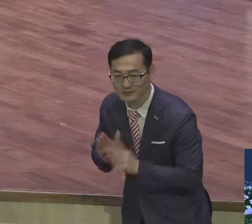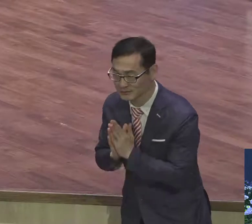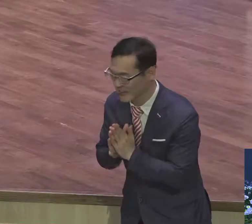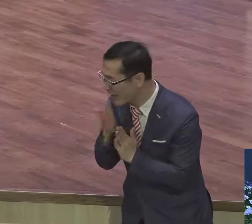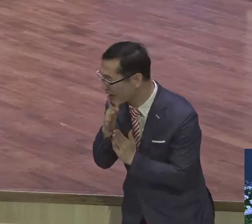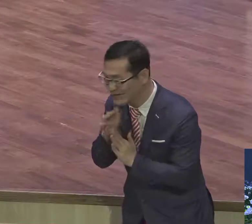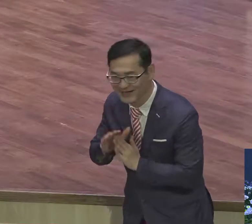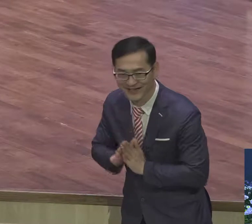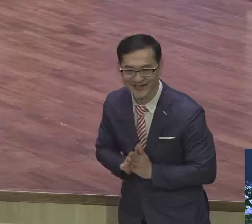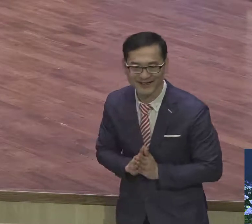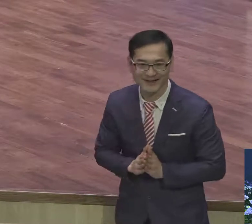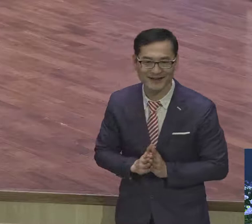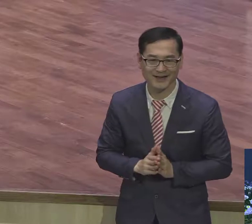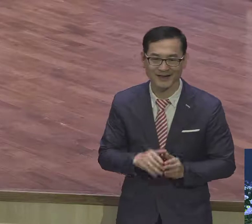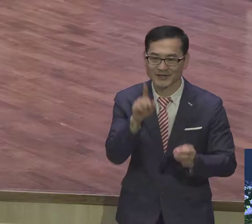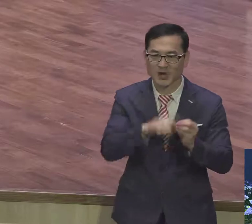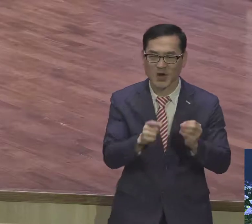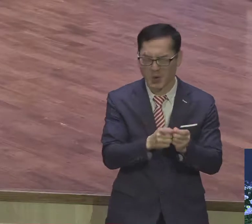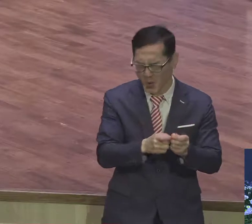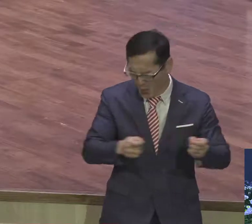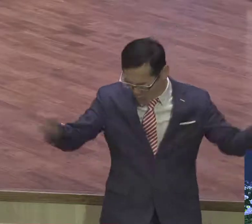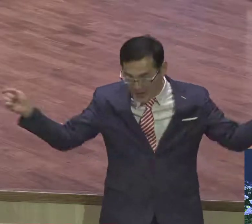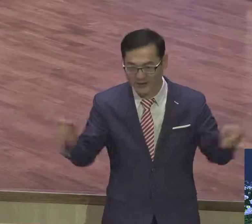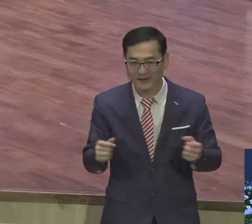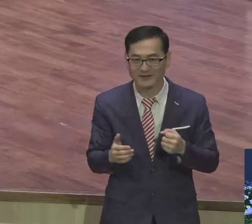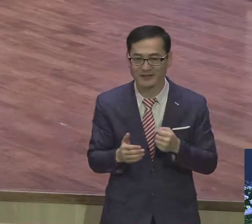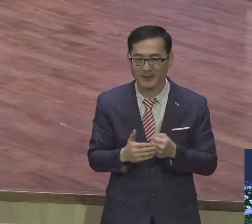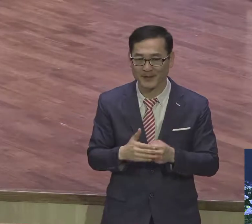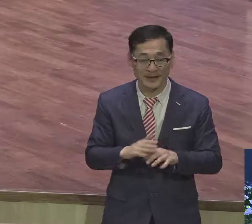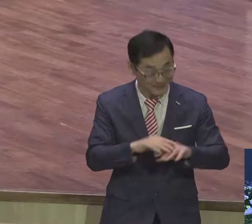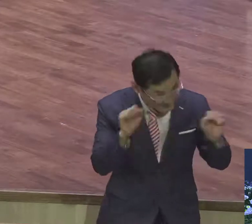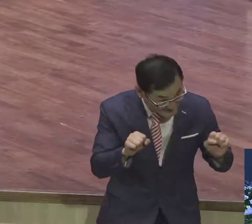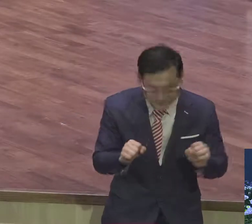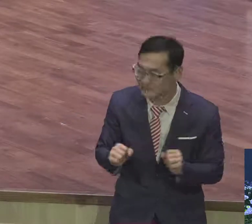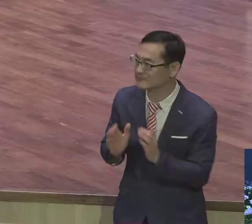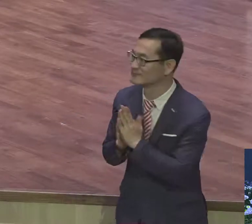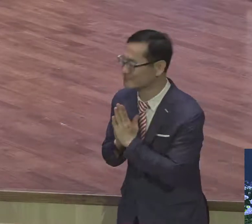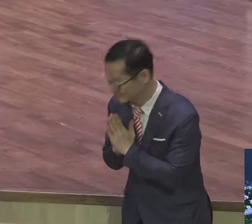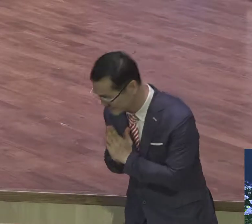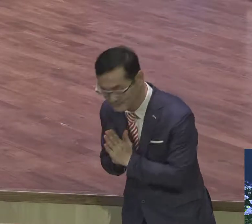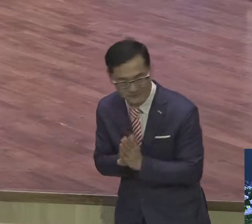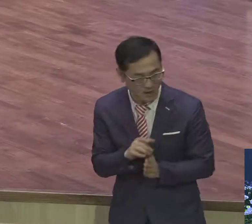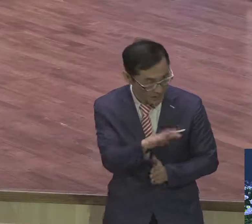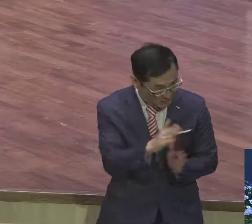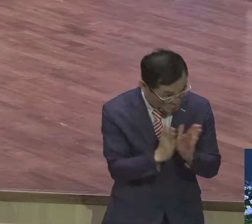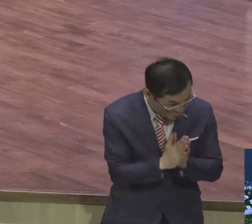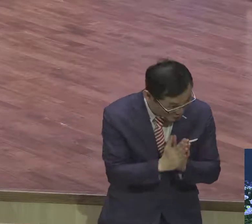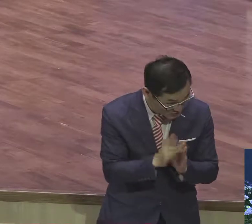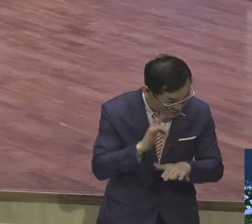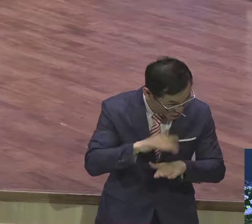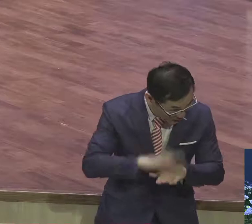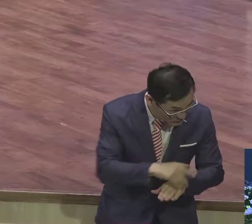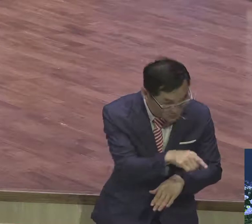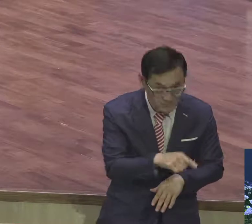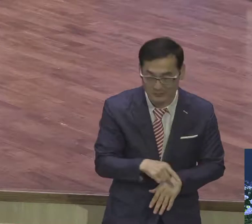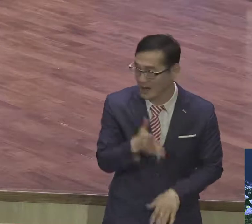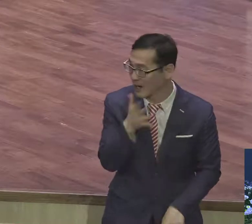절에 하도 이걸 하다 보니까 안녕하세요 이러면 아직도 손을 모으네요 이러면 이러면